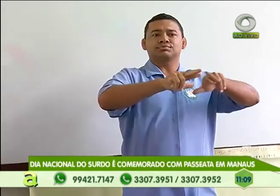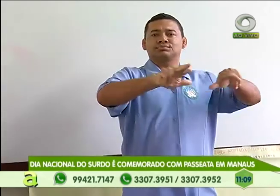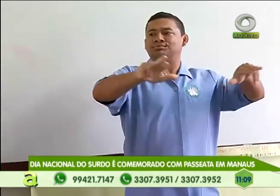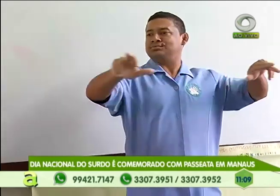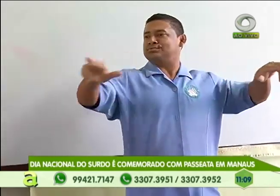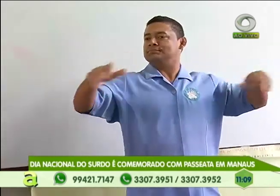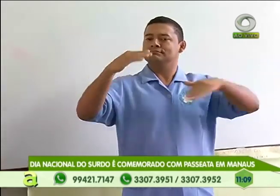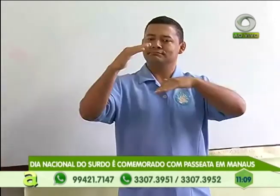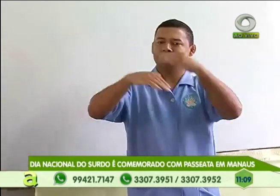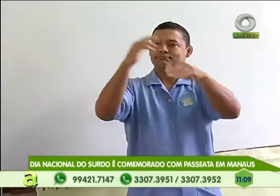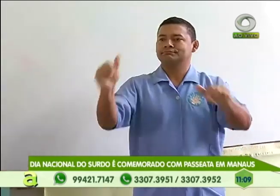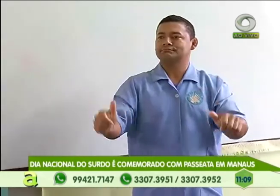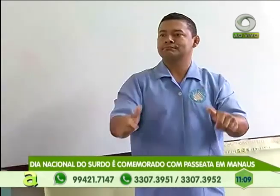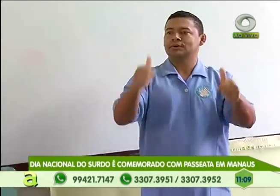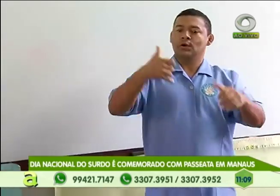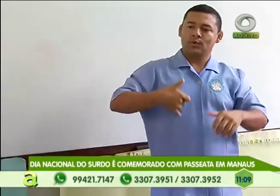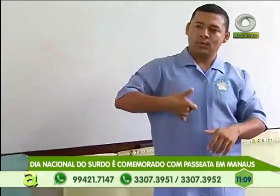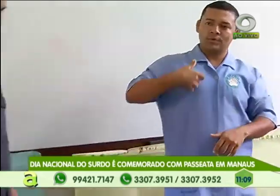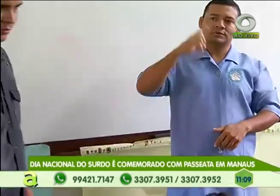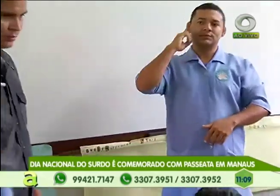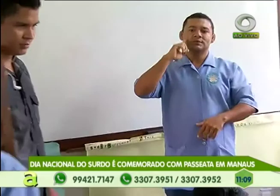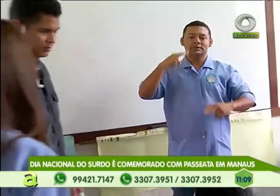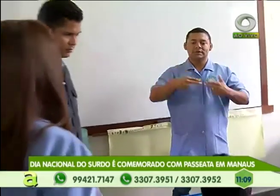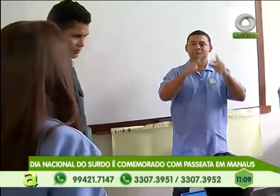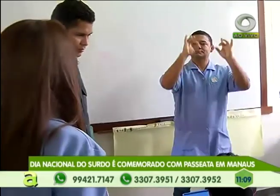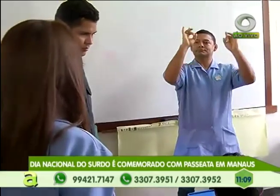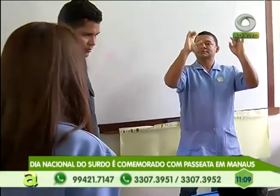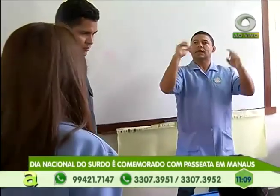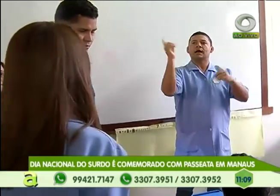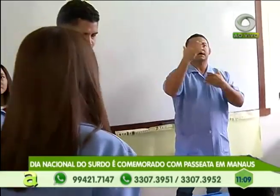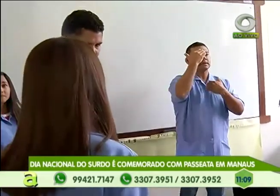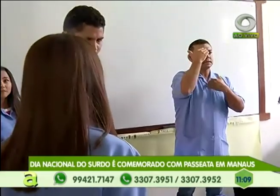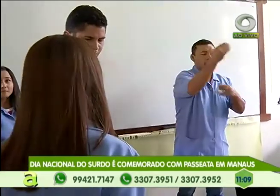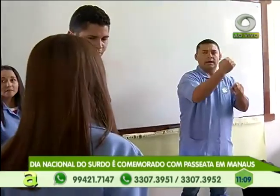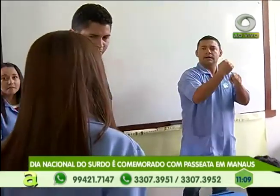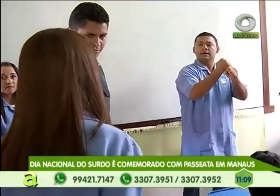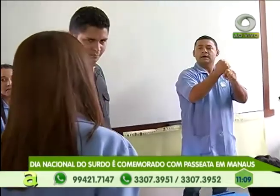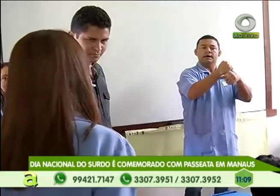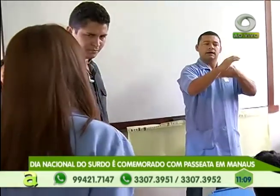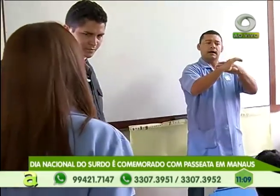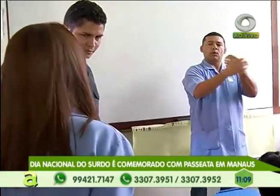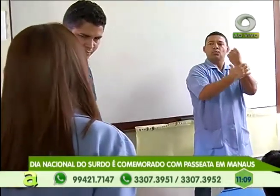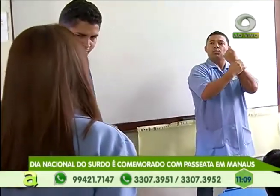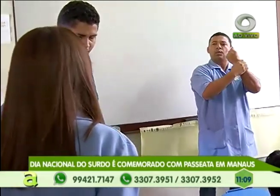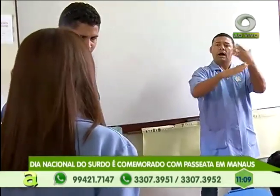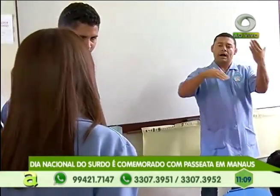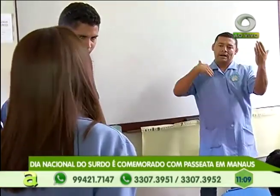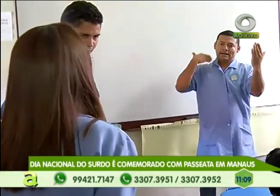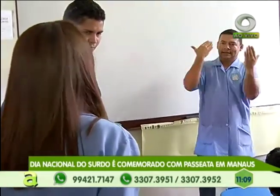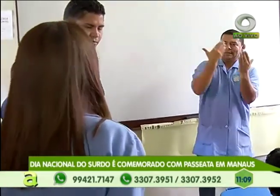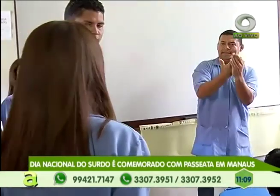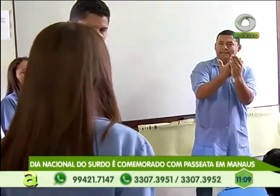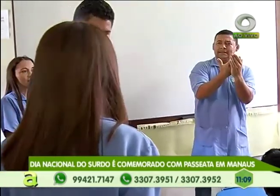para ter acessibilidade no Brasil todo, né? E hoje nós comemoramos esse dia muito especial. E eu quero agradecer a escola,